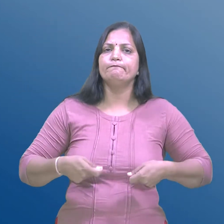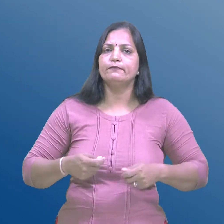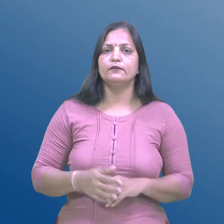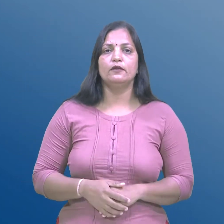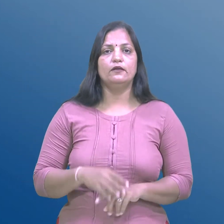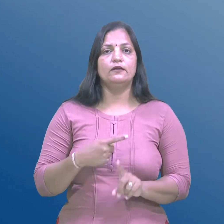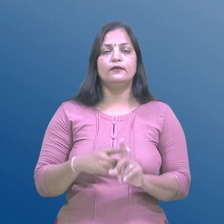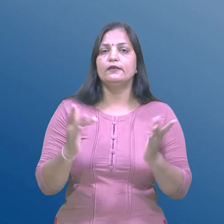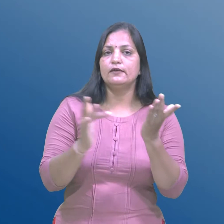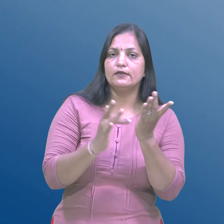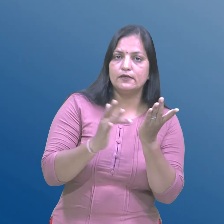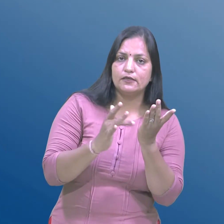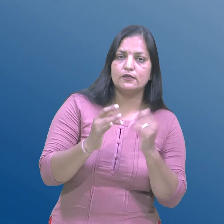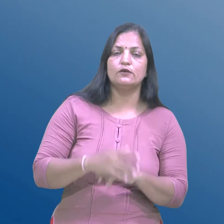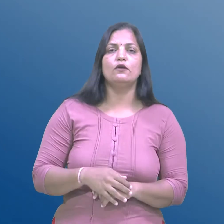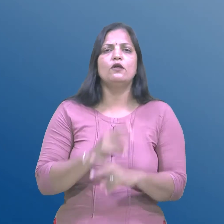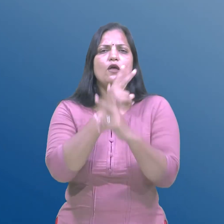ડિજિટલ અને અવિદ્યમાન સેવાઓ